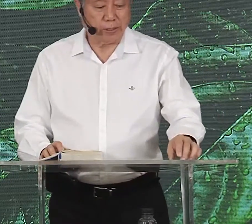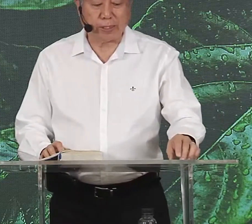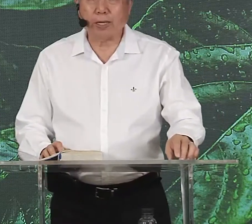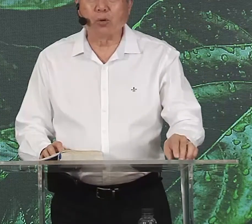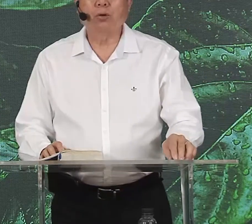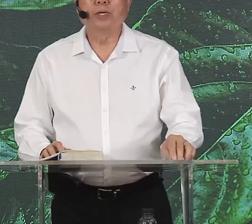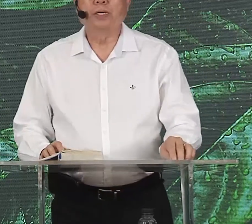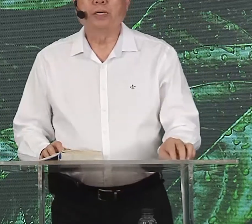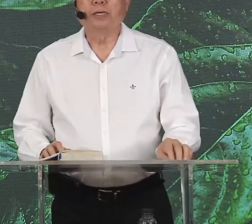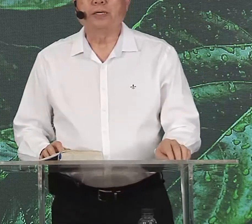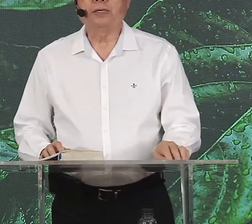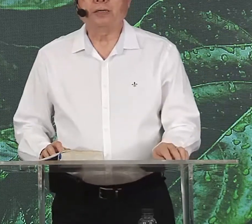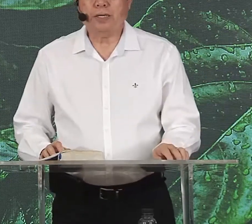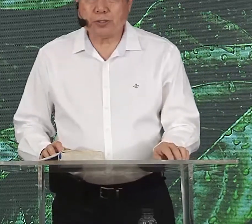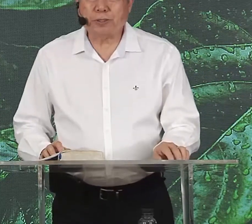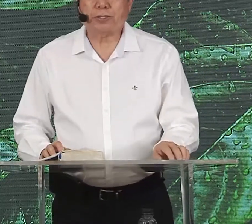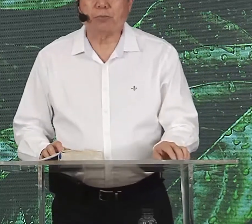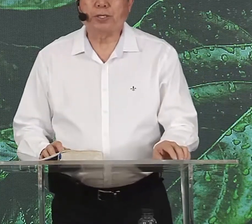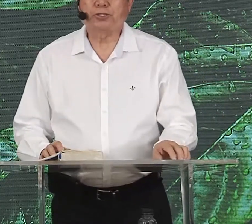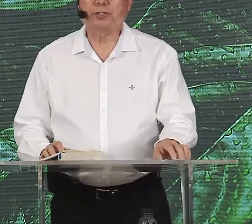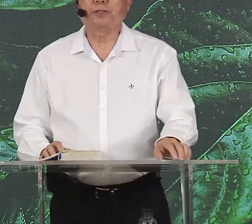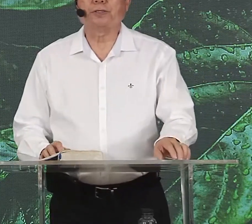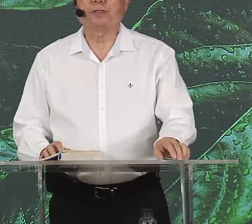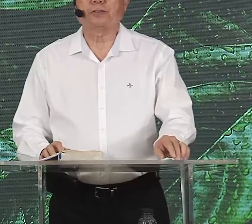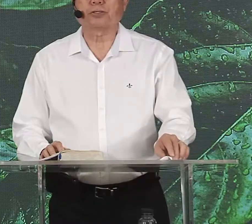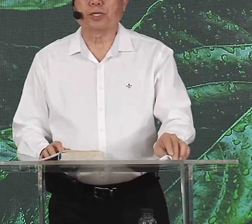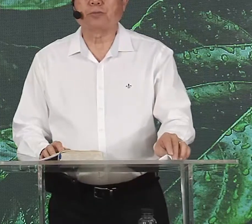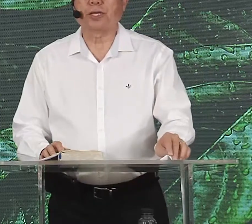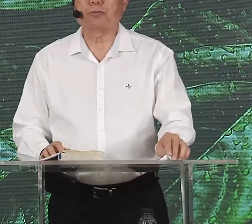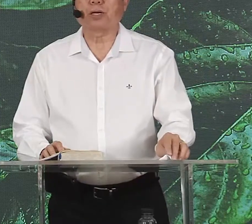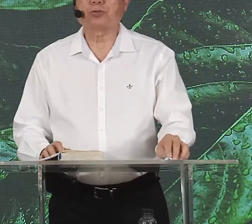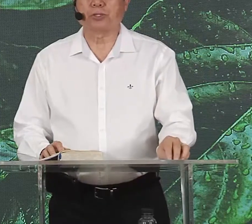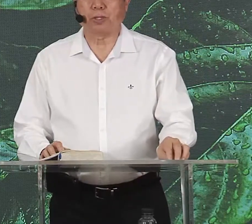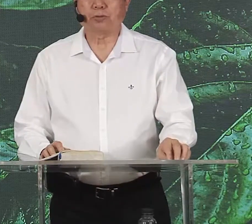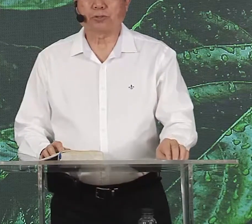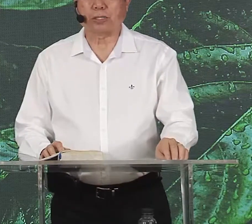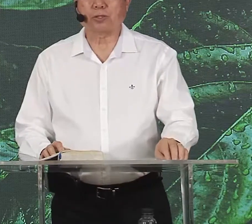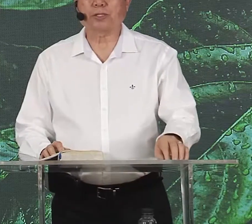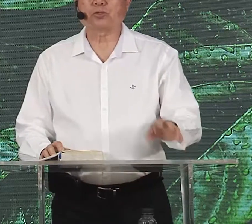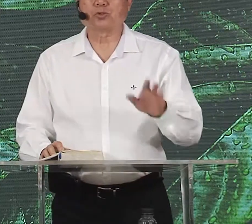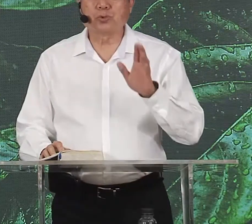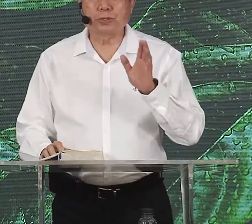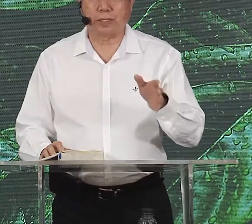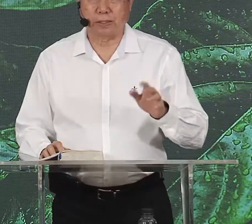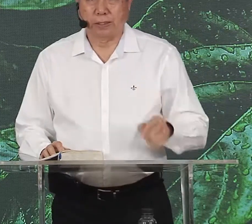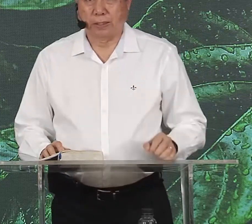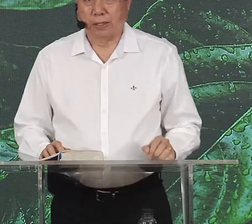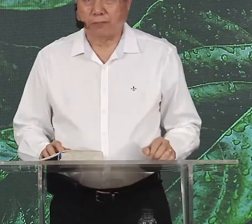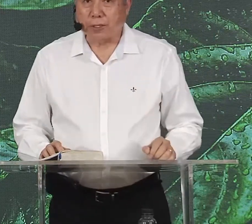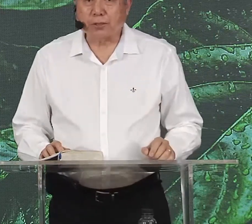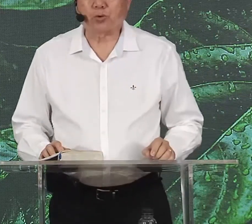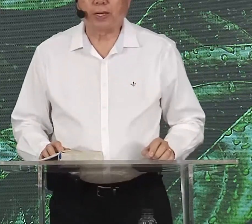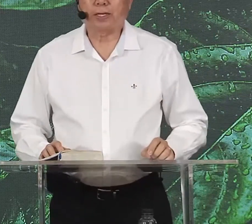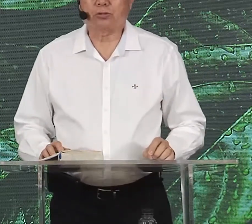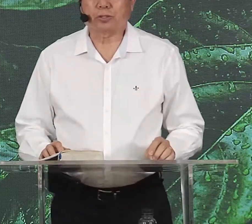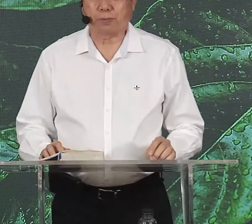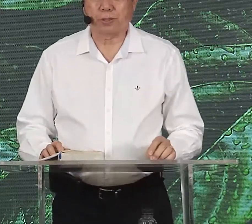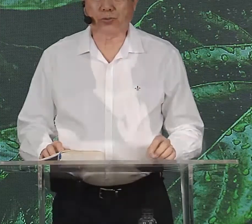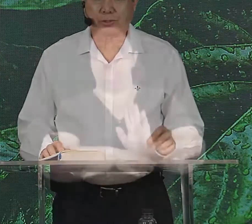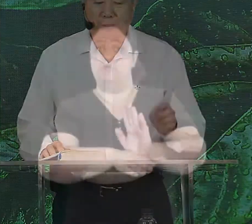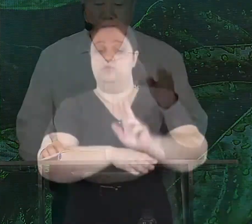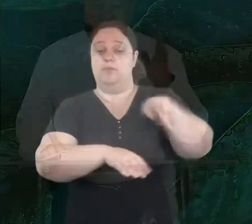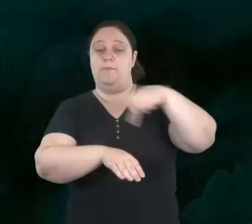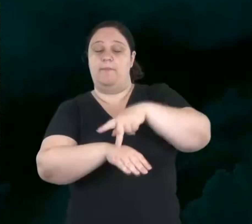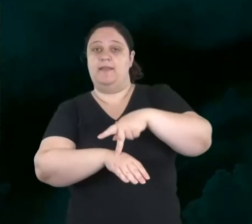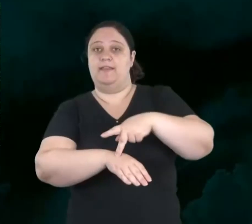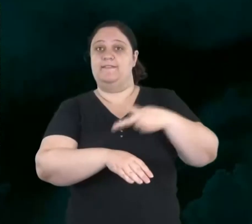nos encarregou, e especialmente nós queremos lembrar os irmãos da nossa ajuda à Venezuela. Nós